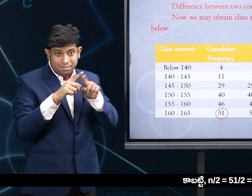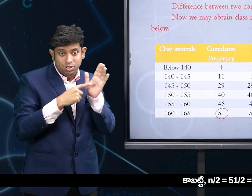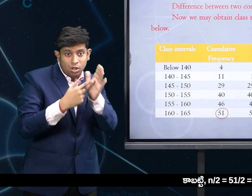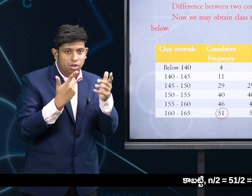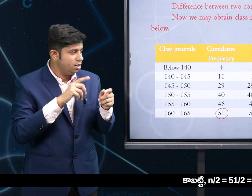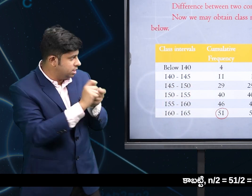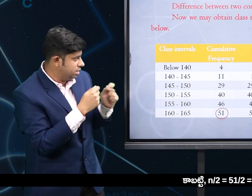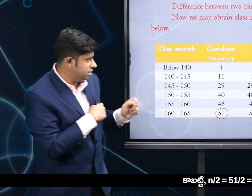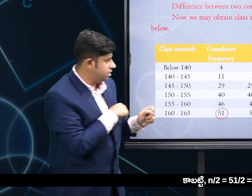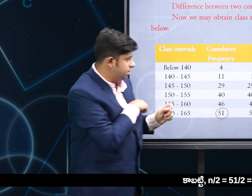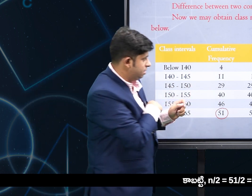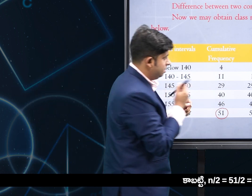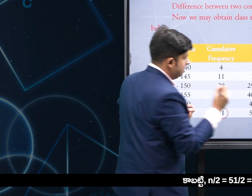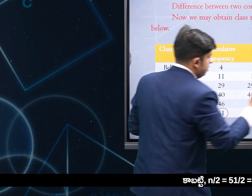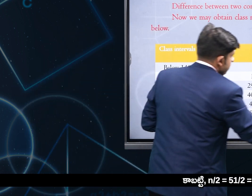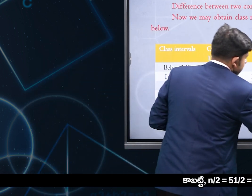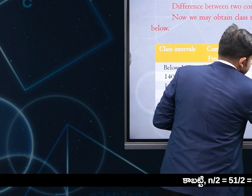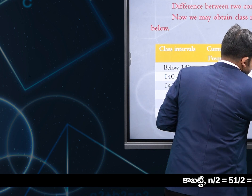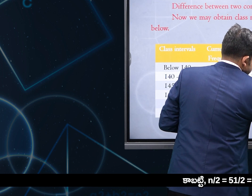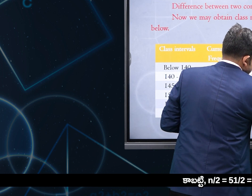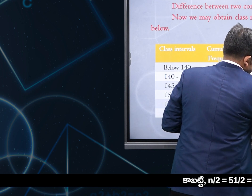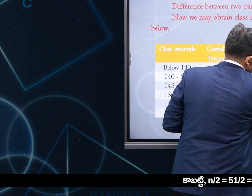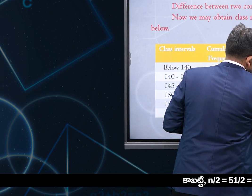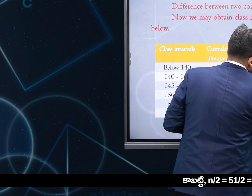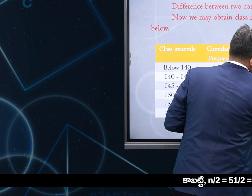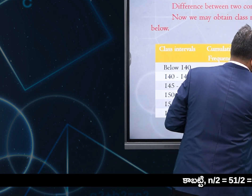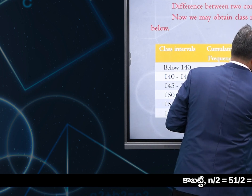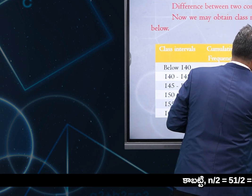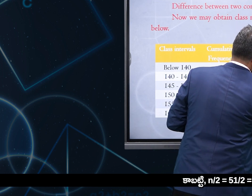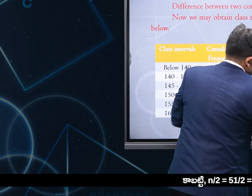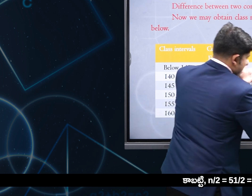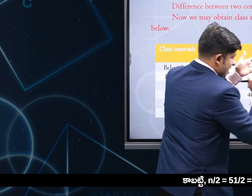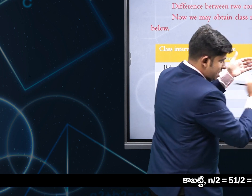కాబట్టి n/2 = 51/2 =